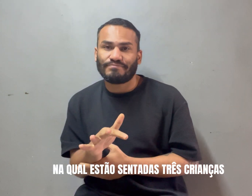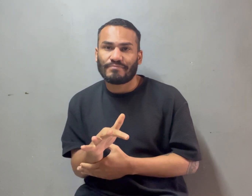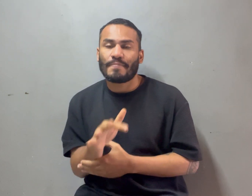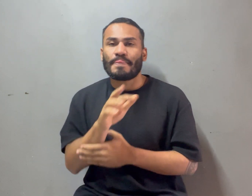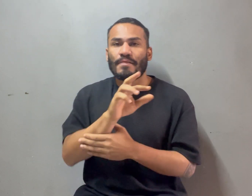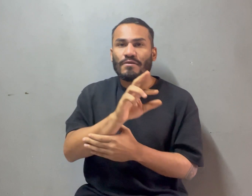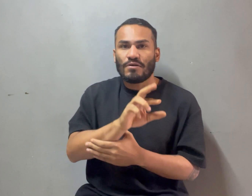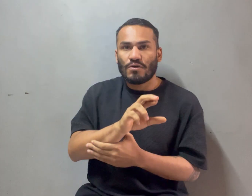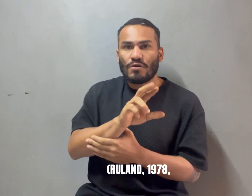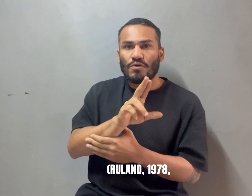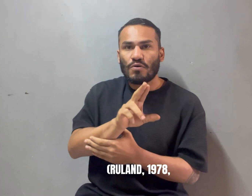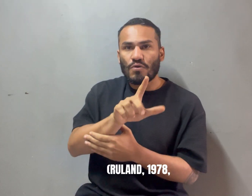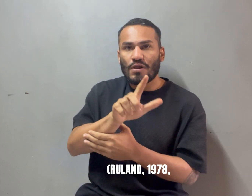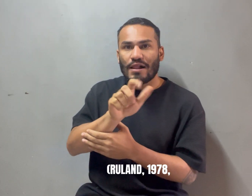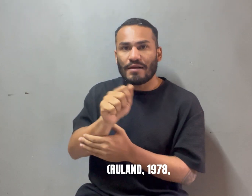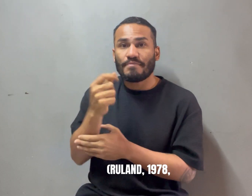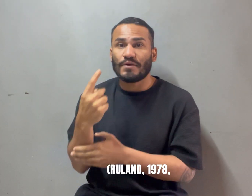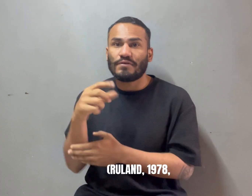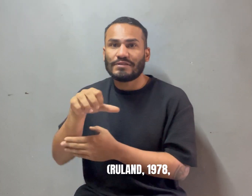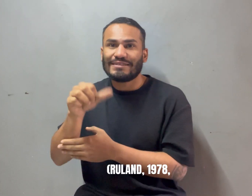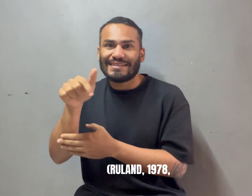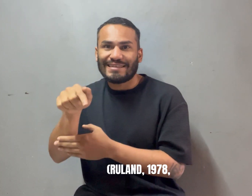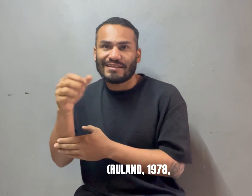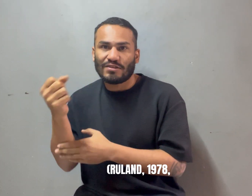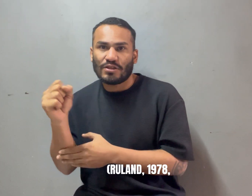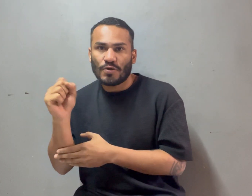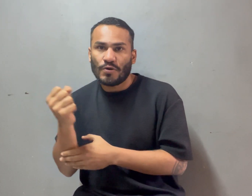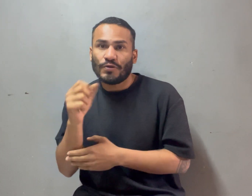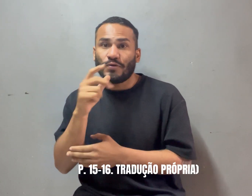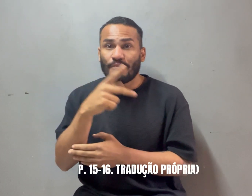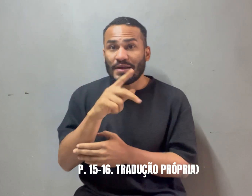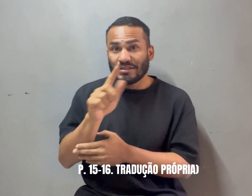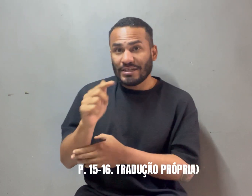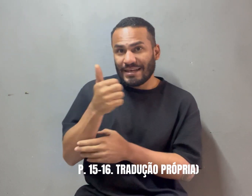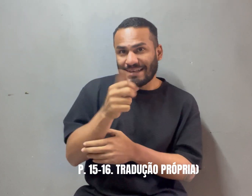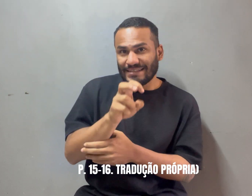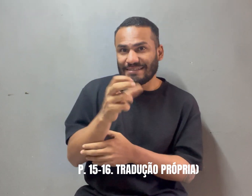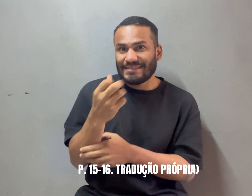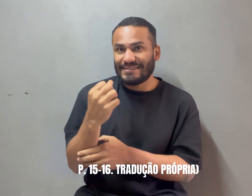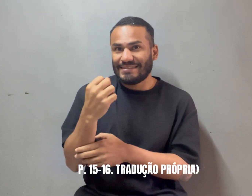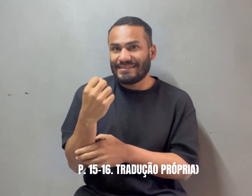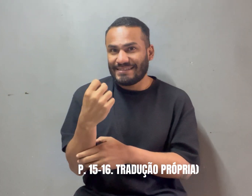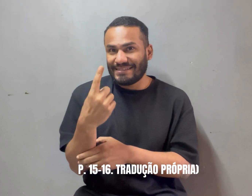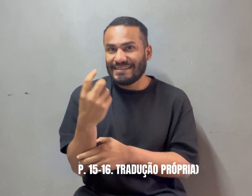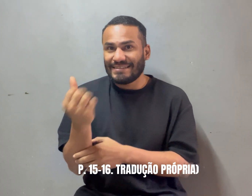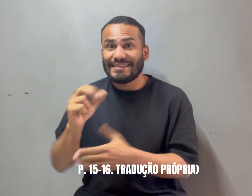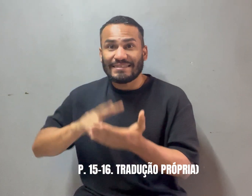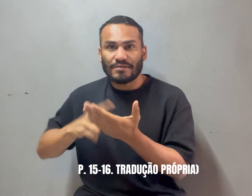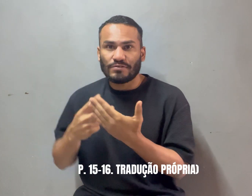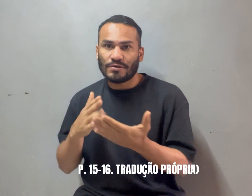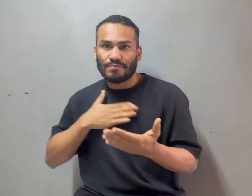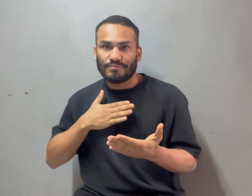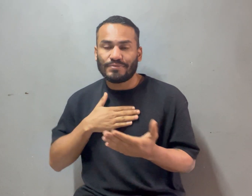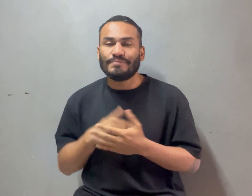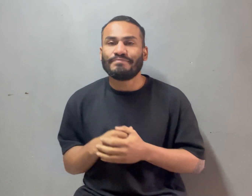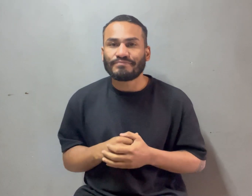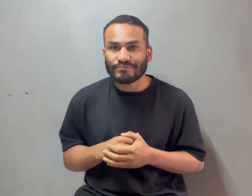crianças. Holland, 1978, páginas 15 e 16, tradução própria.